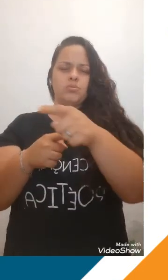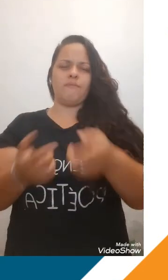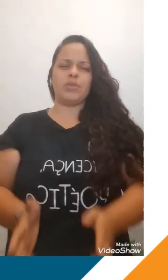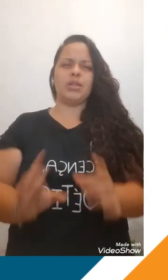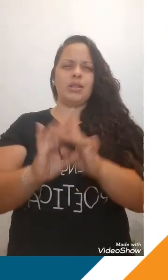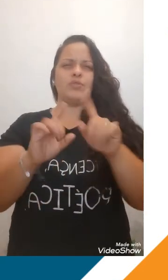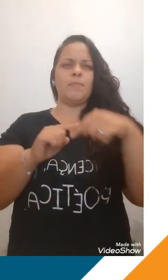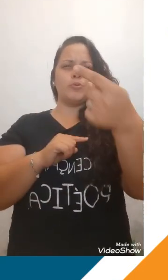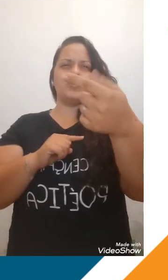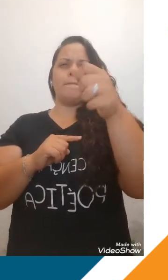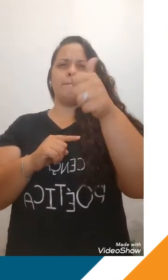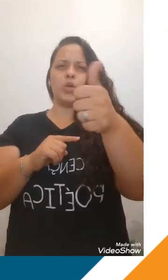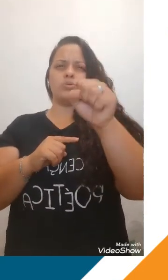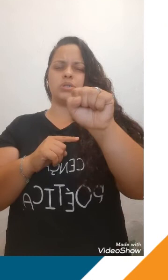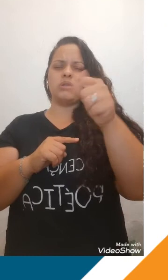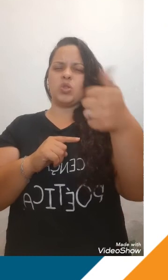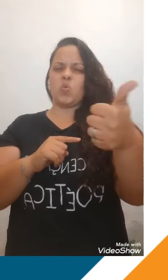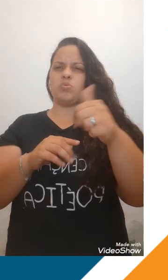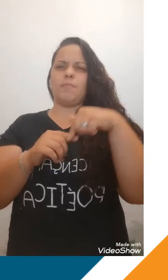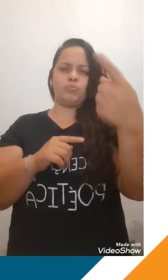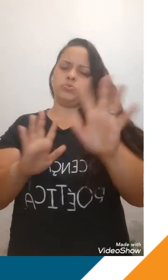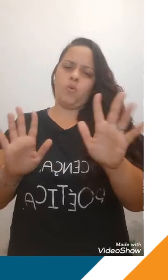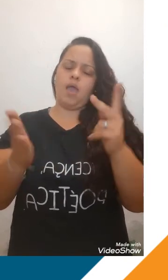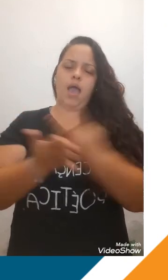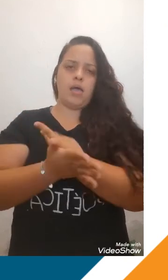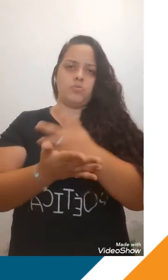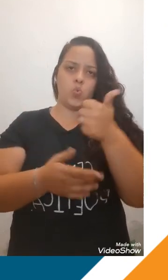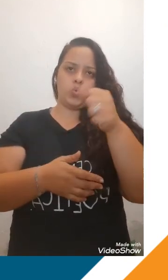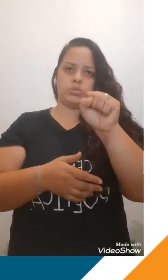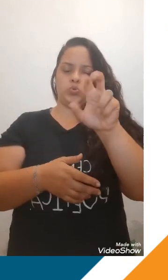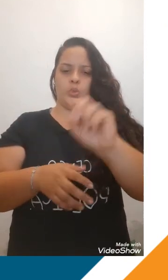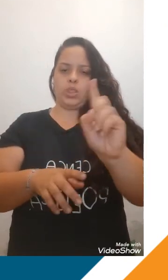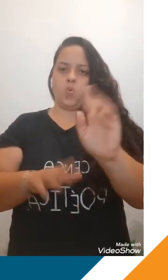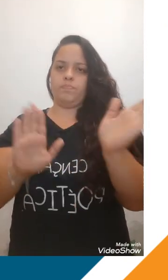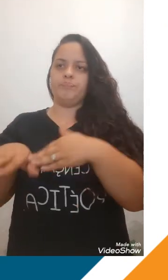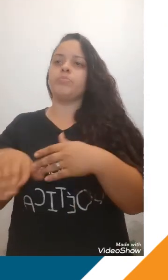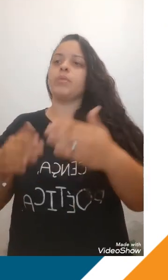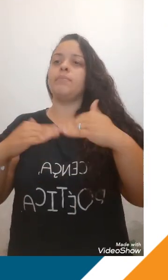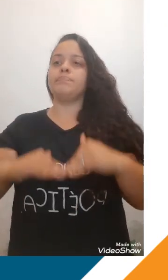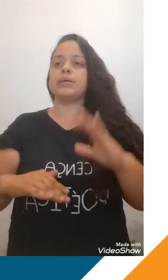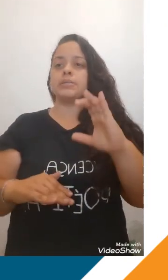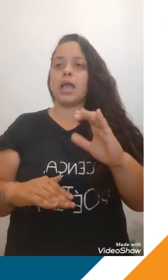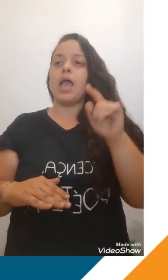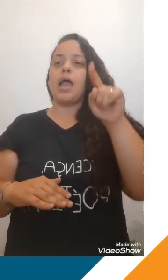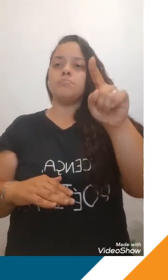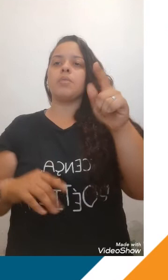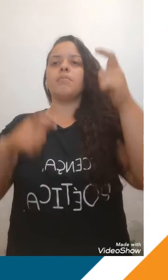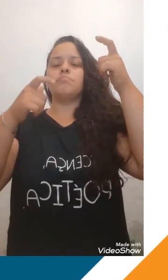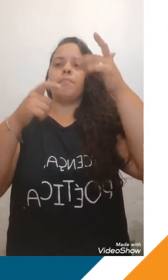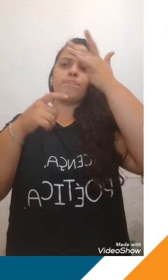Então não poderia ser, tá bom? Letra C. Os capitães dos navios negreiros aumentaram suas atividades